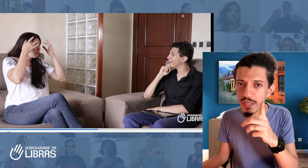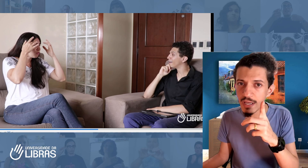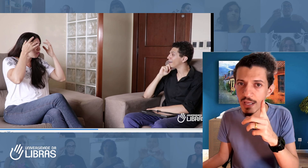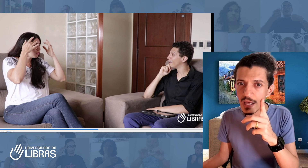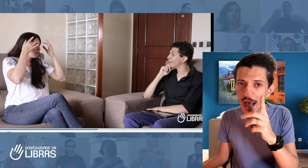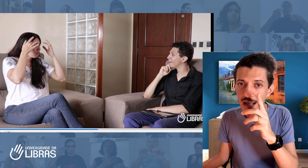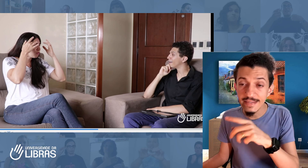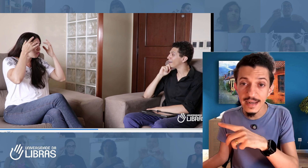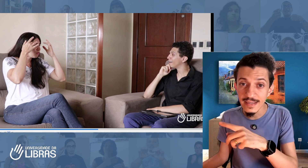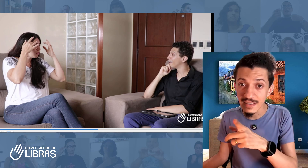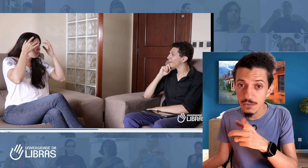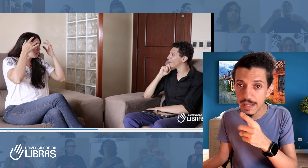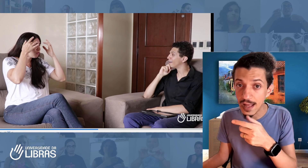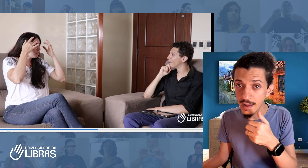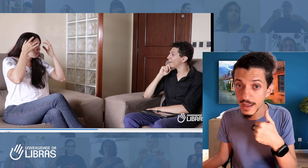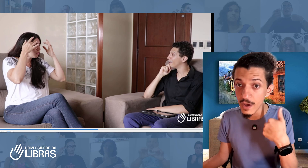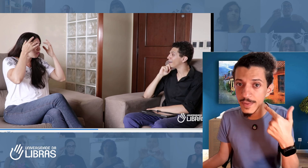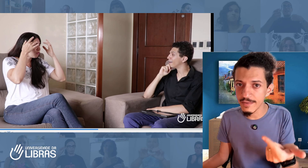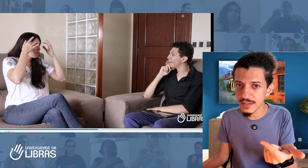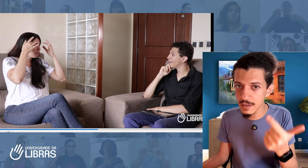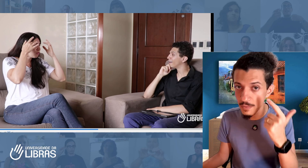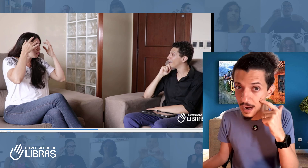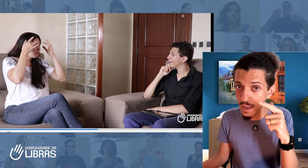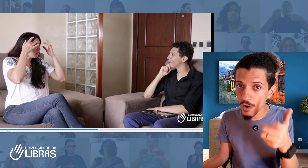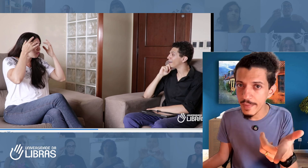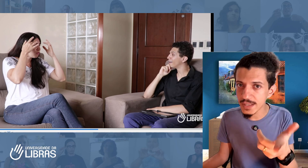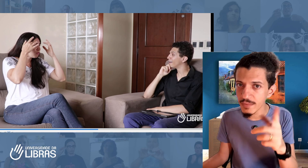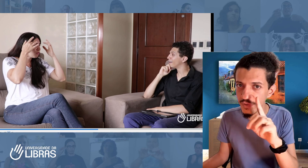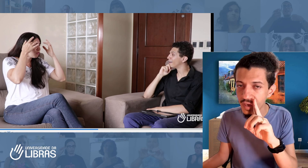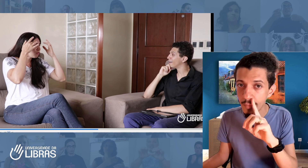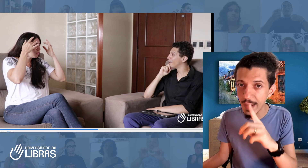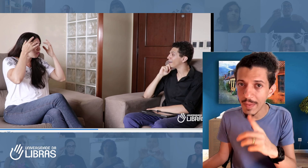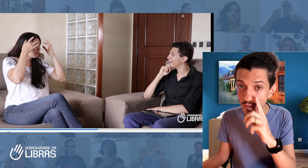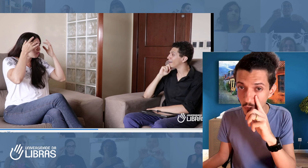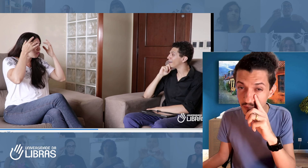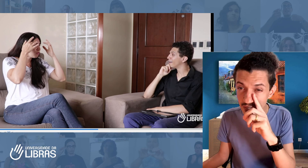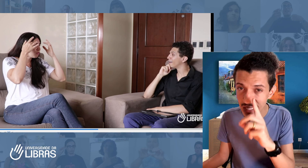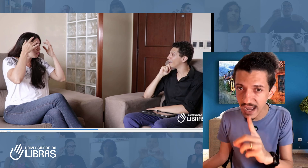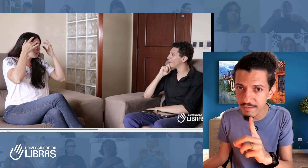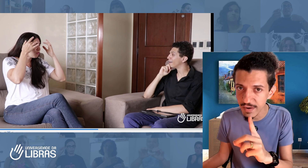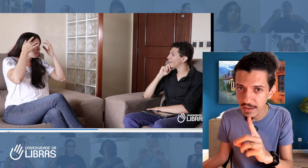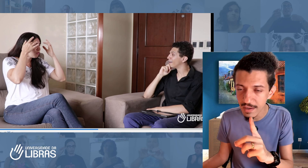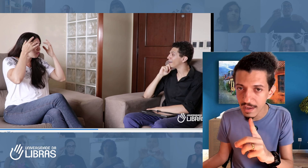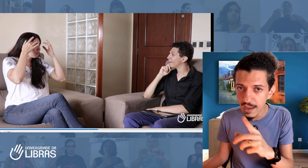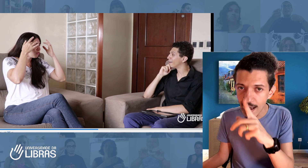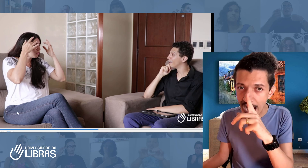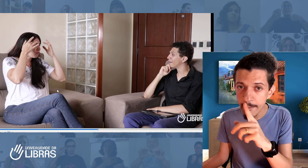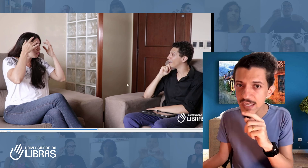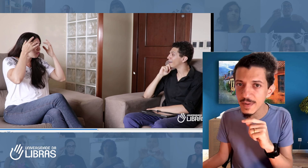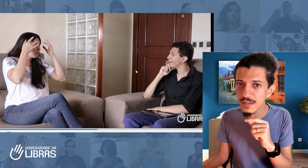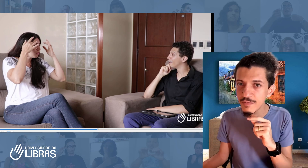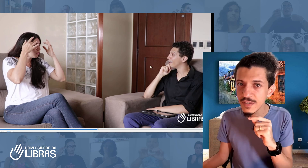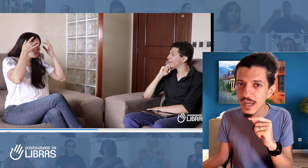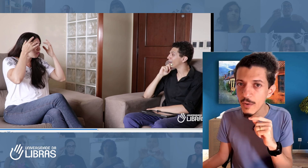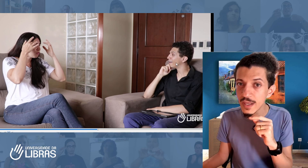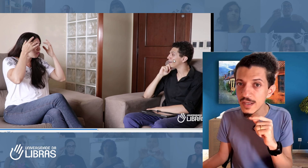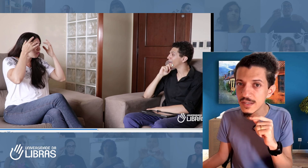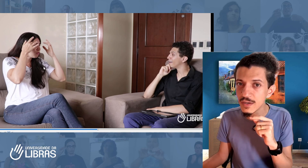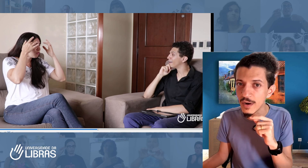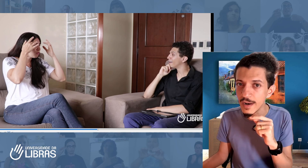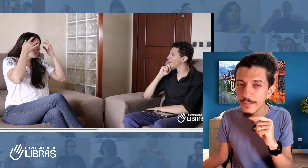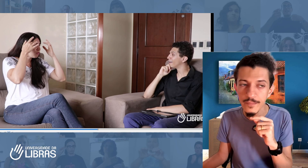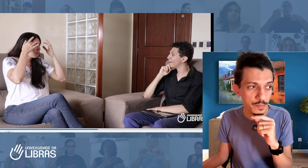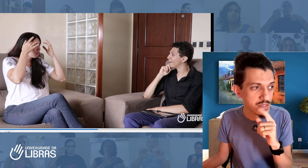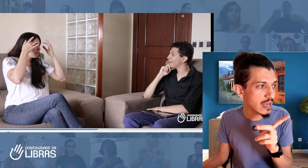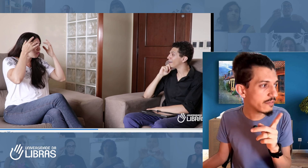durante a sinalização dela. Eu entrevistando ela, eu mesmo fiquei perplexo. Observa a minha expressão facial aqui assim,